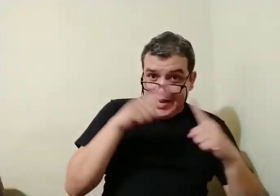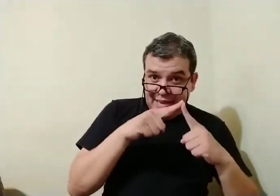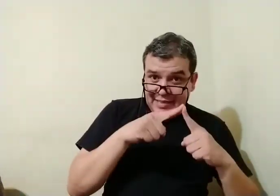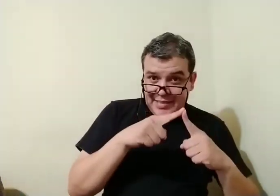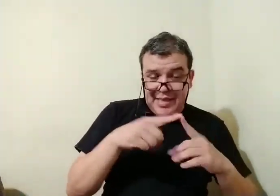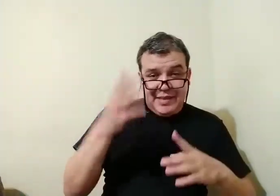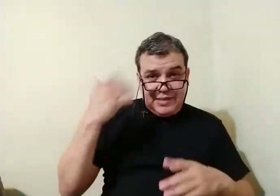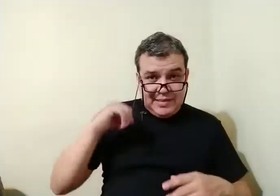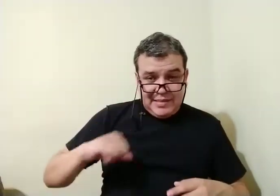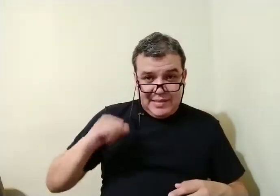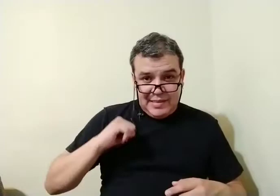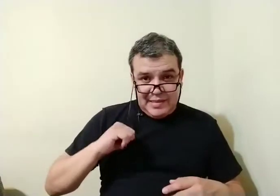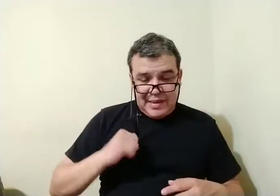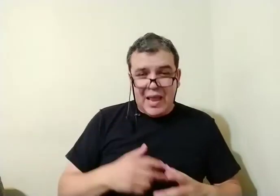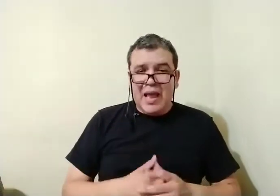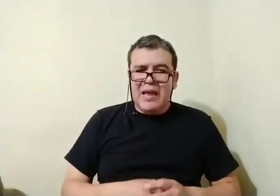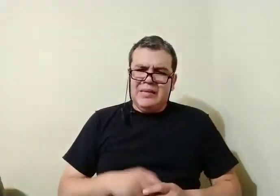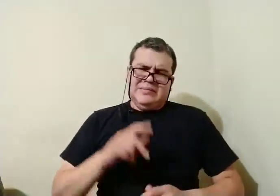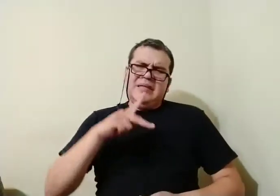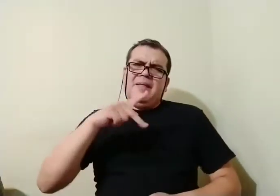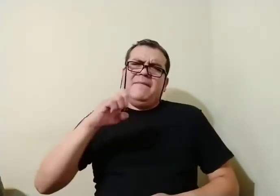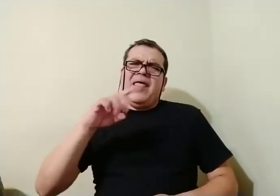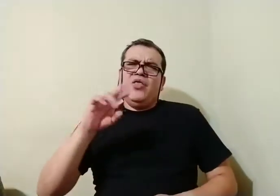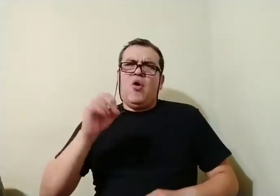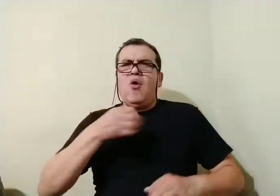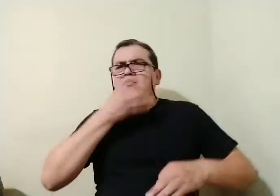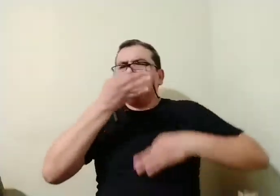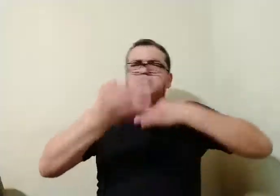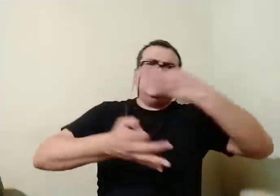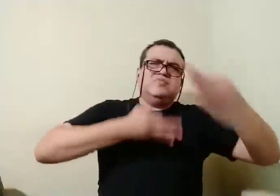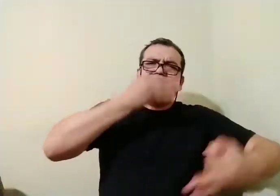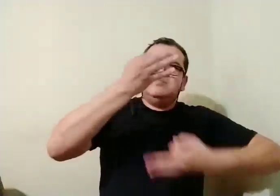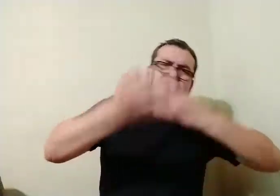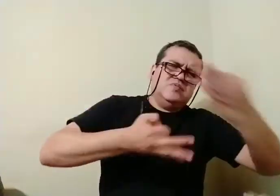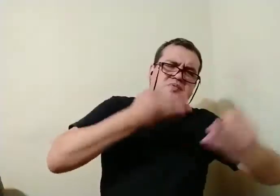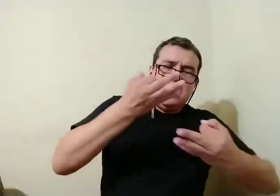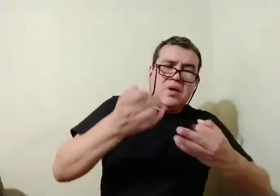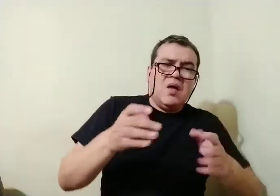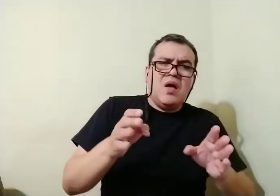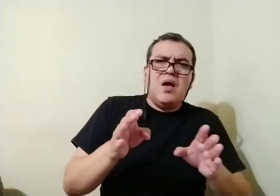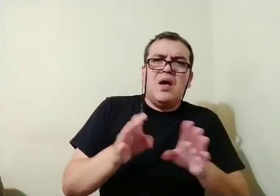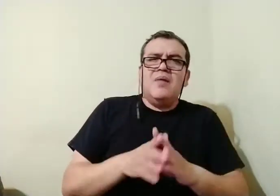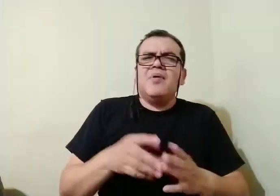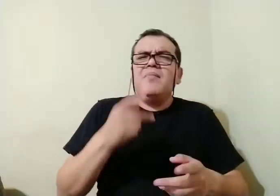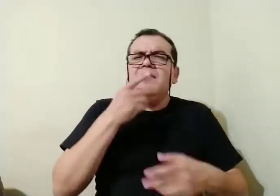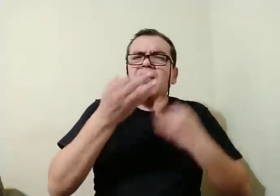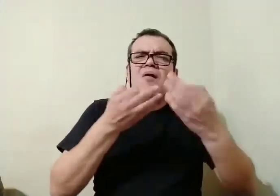principalmente en el Antiguo Testamento para demostrar que Cristo era el